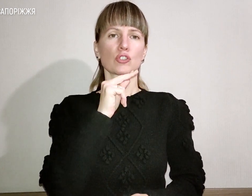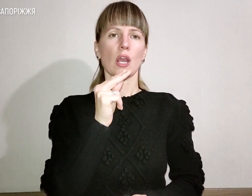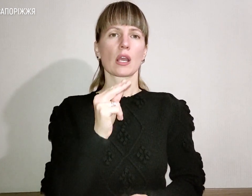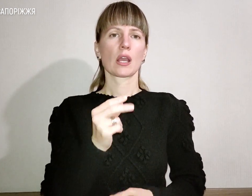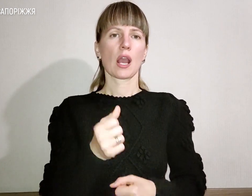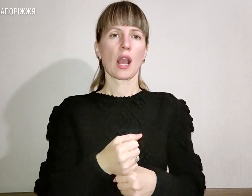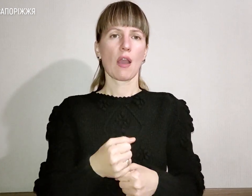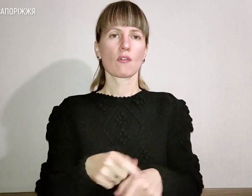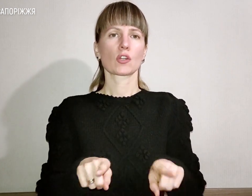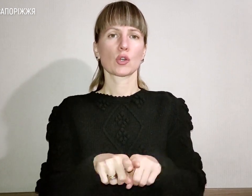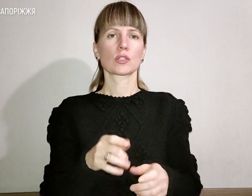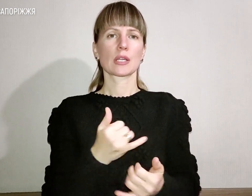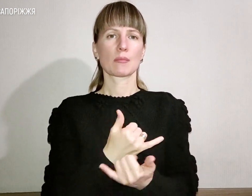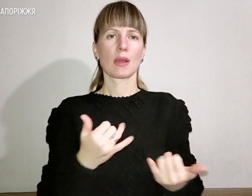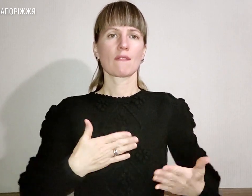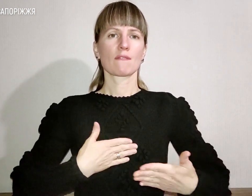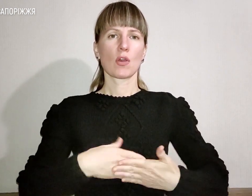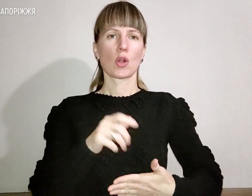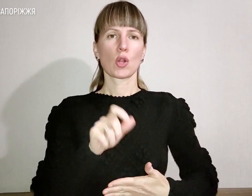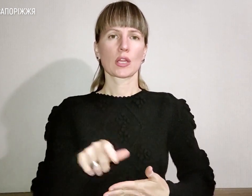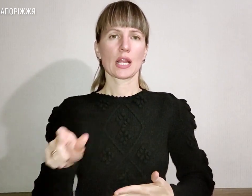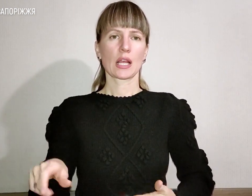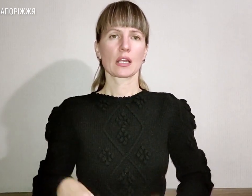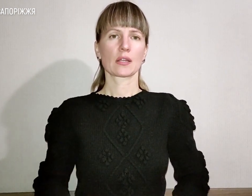також забезпечили волонтери.